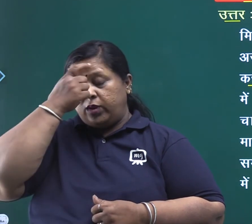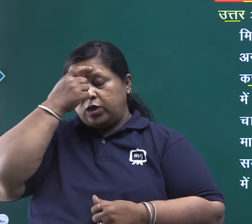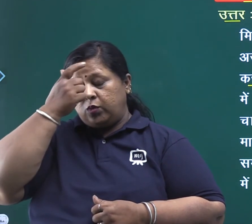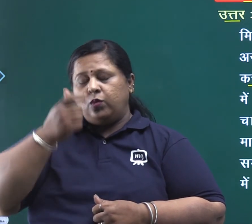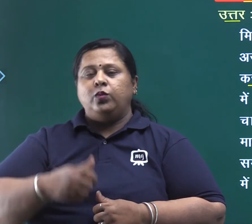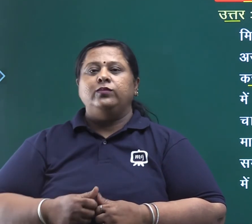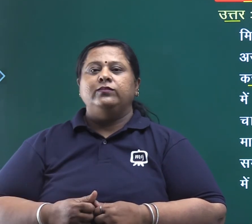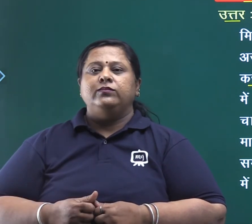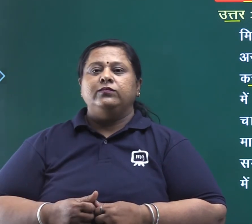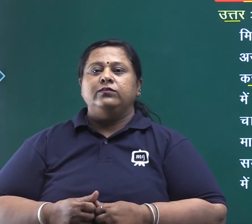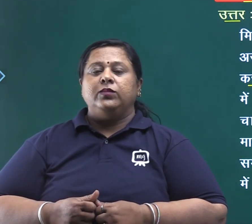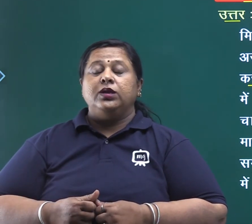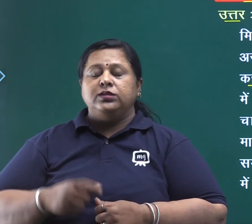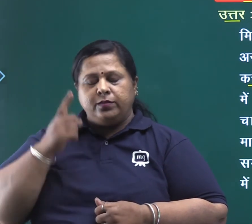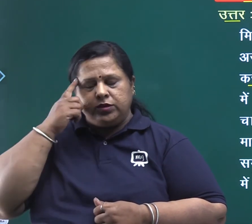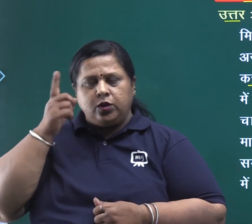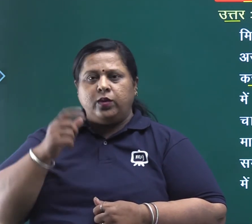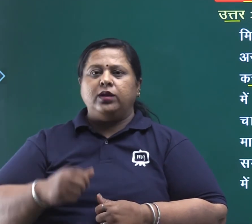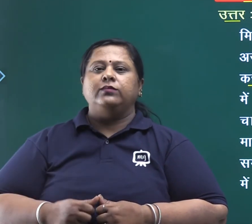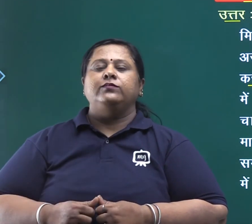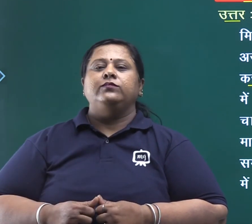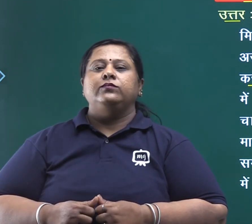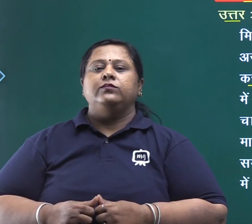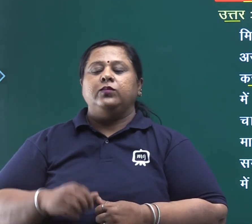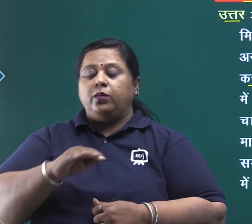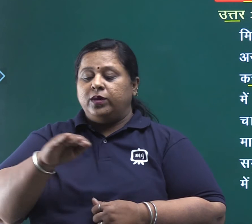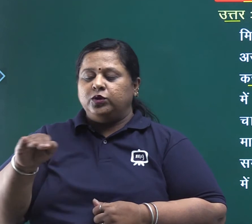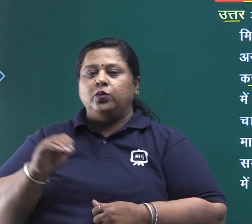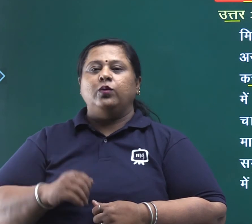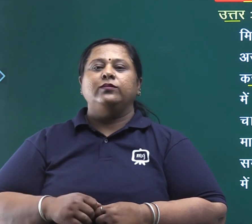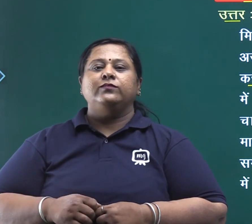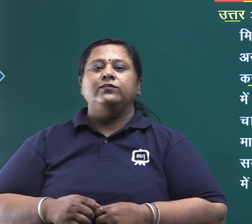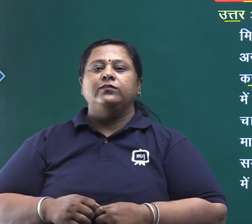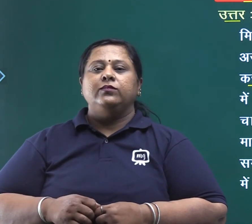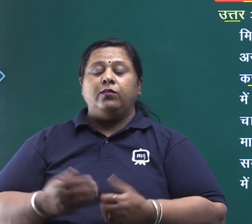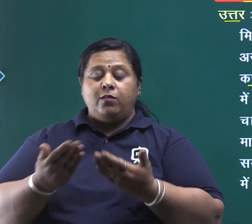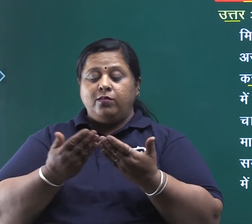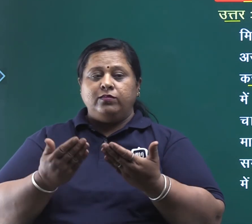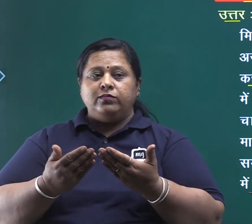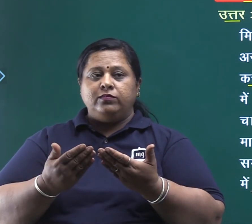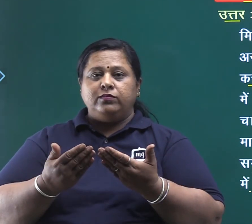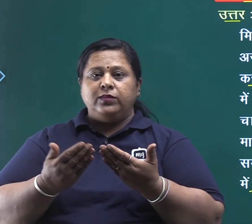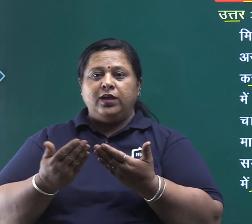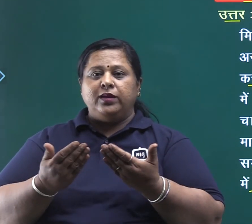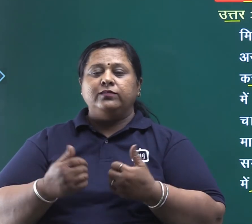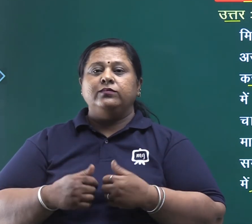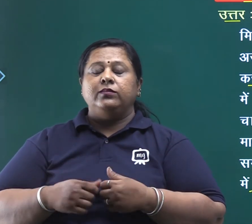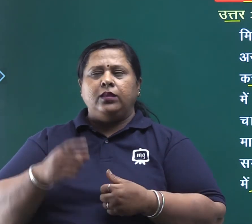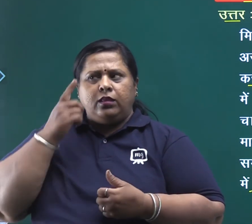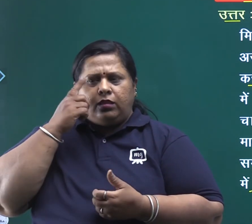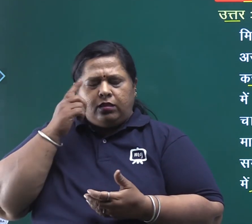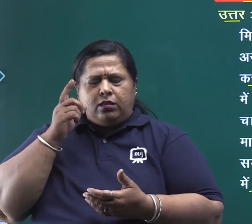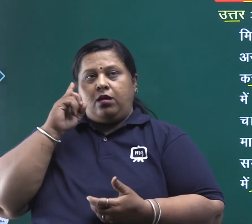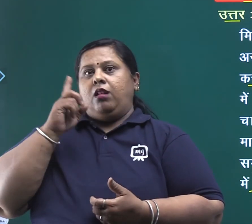परेशानियों को समझते हुए बच्चों को पढ़ाई में ध्यान